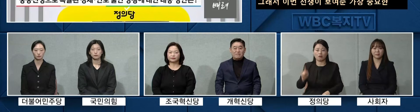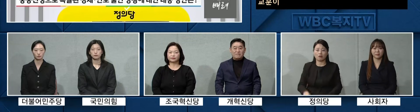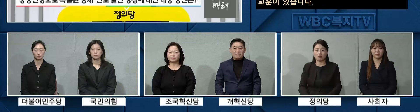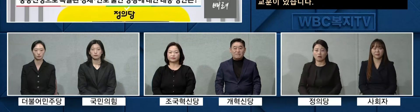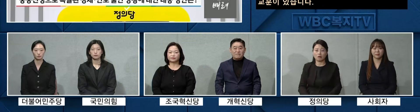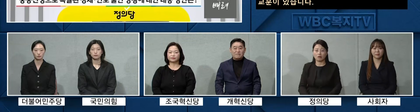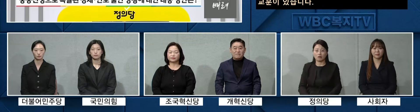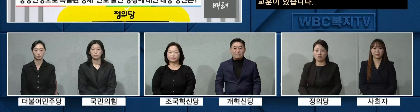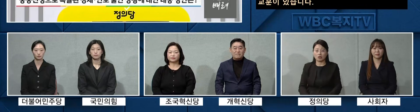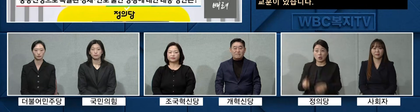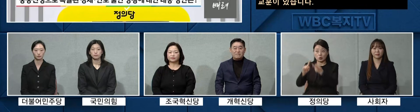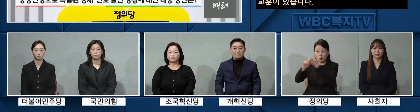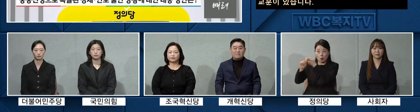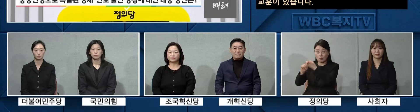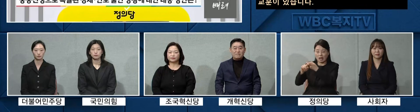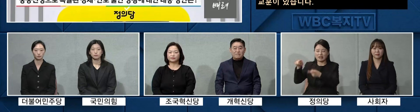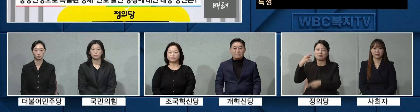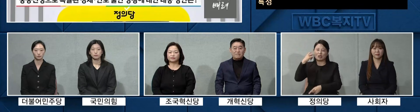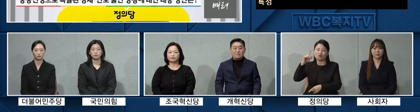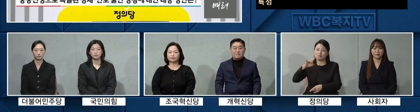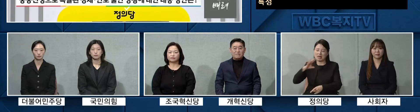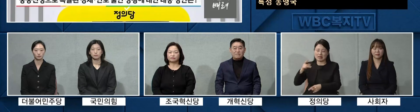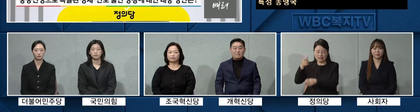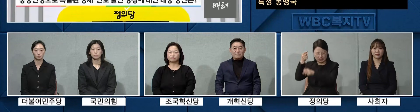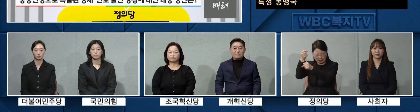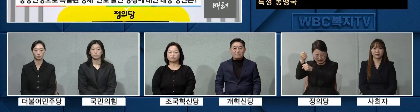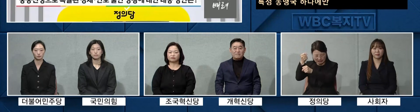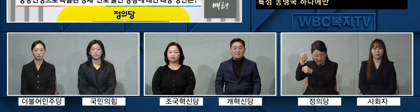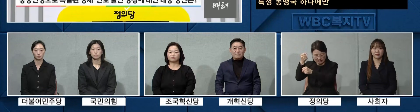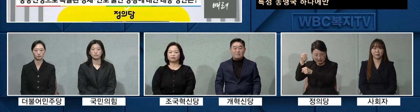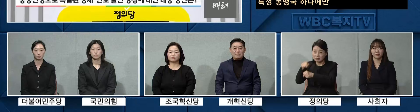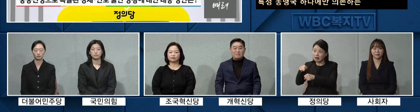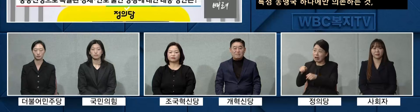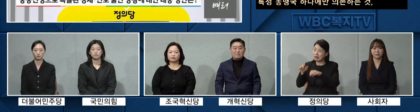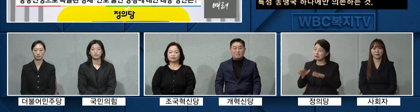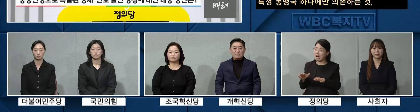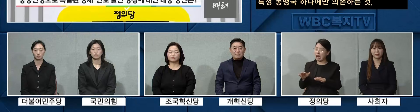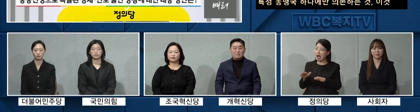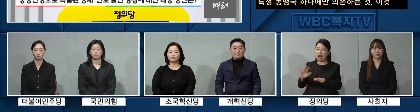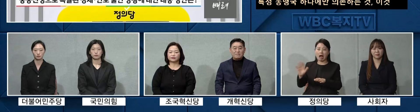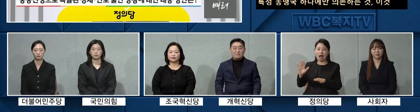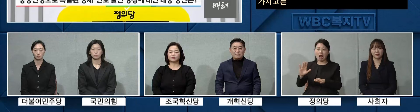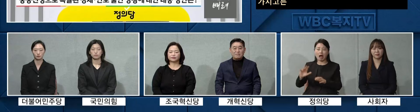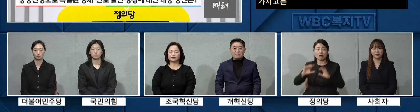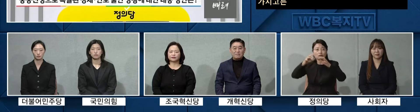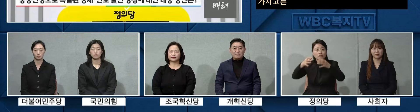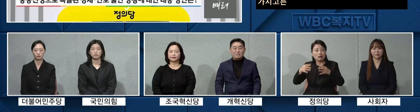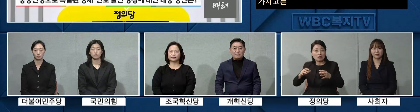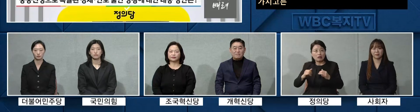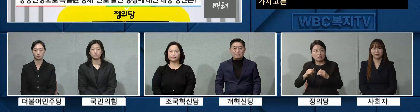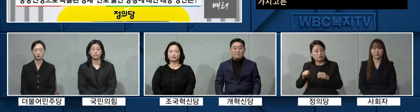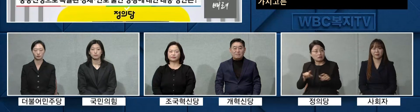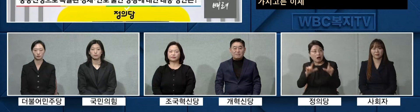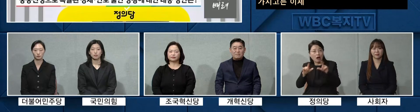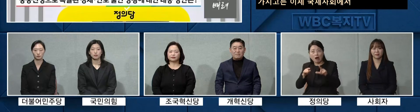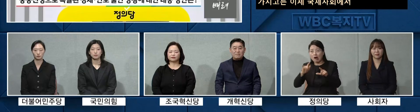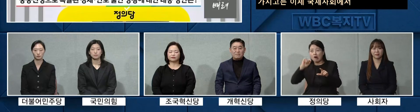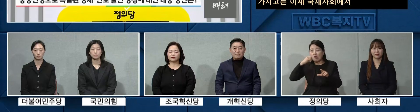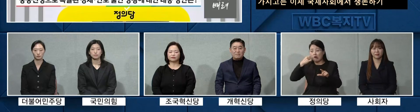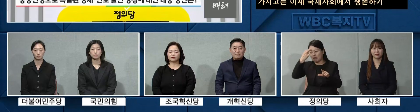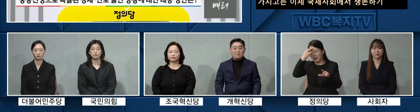특정 동맹국 하나에만 의존하는 것, 이거 가지고는 이제 국제사회에 생존하기 어렵다는 것입니다. 지금 세계는